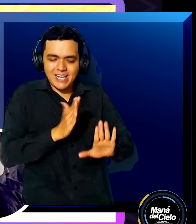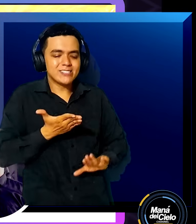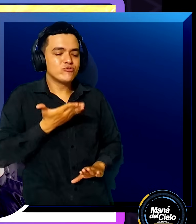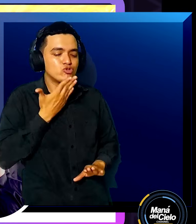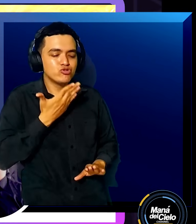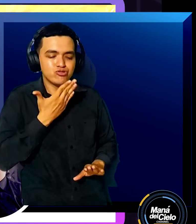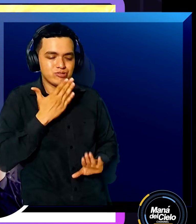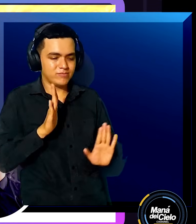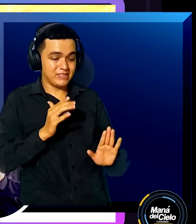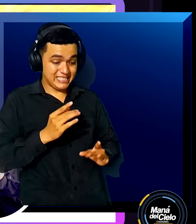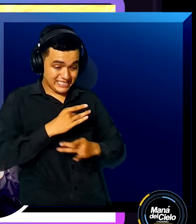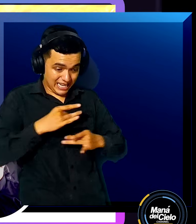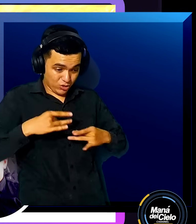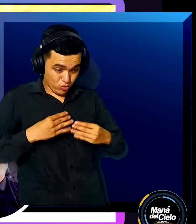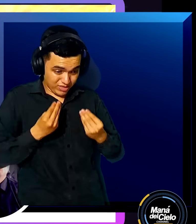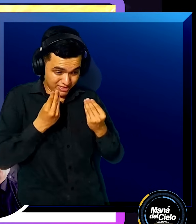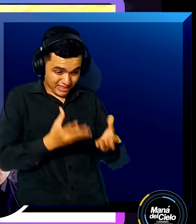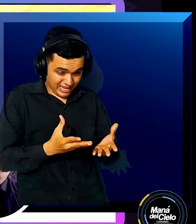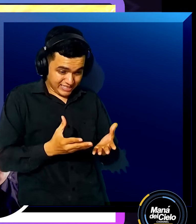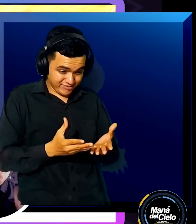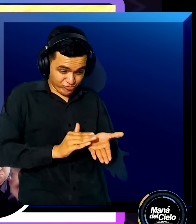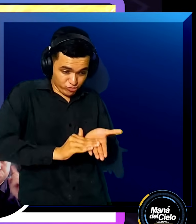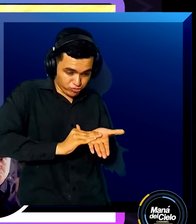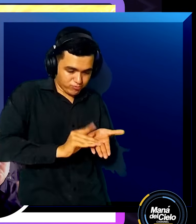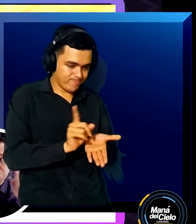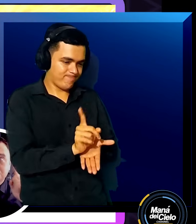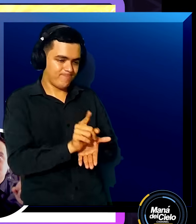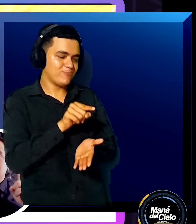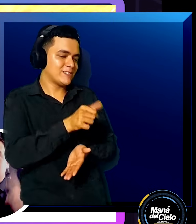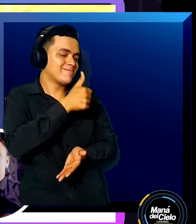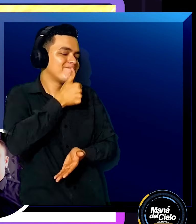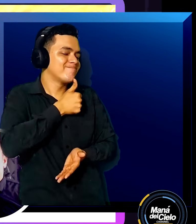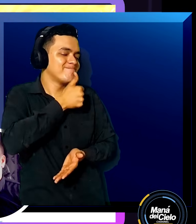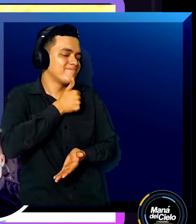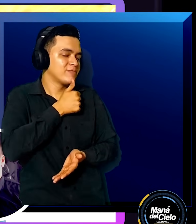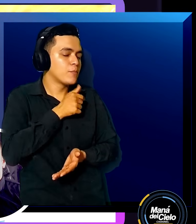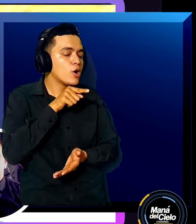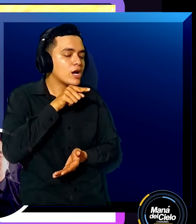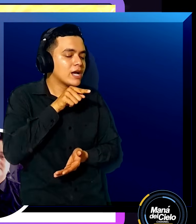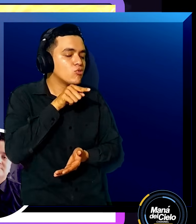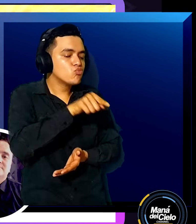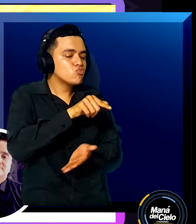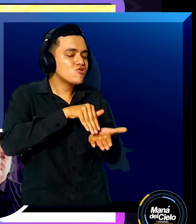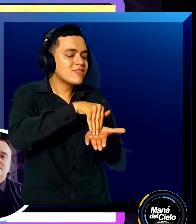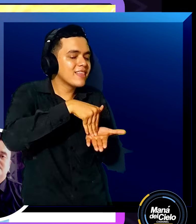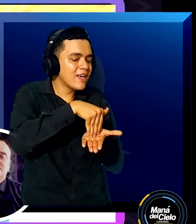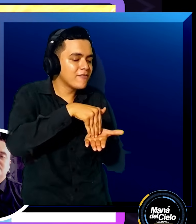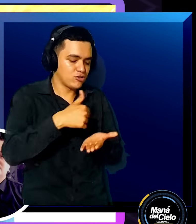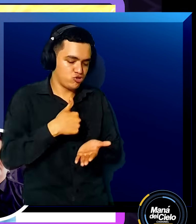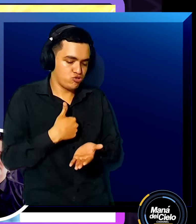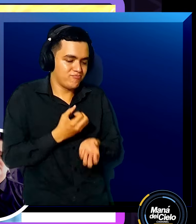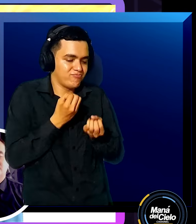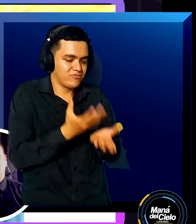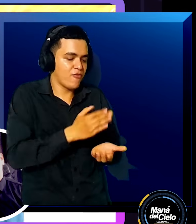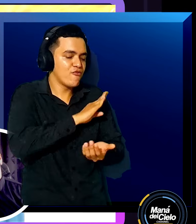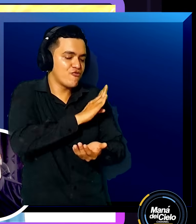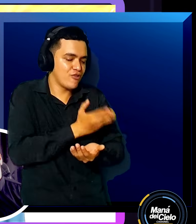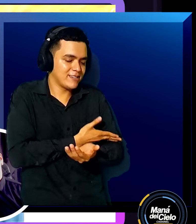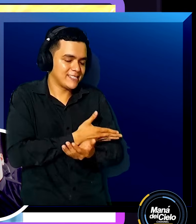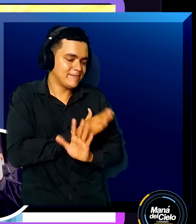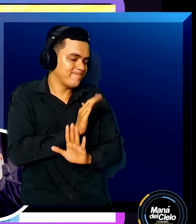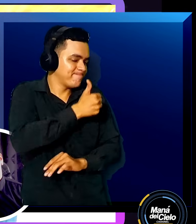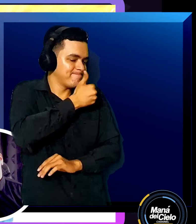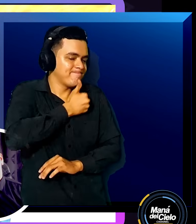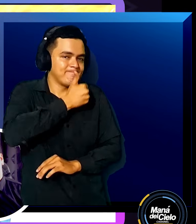bautíceme, porque quiero salvarme, quiero salvarme, quiero salvarme. Y ayer nos están mandando las fotos a mi esposo y a mí, nos están mandando las fotos donde estaba diciendo, esta mujer